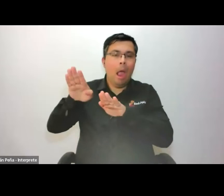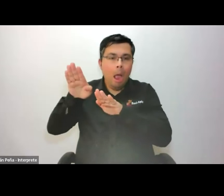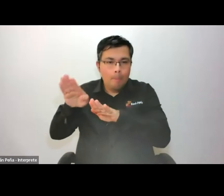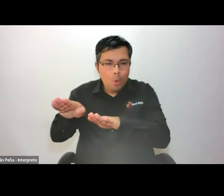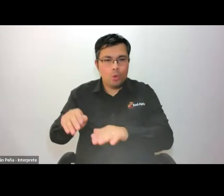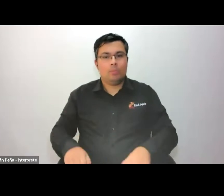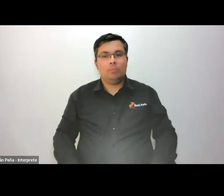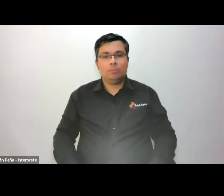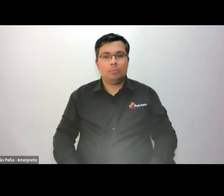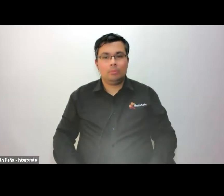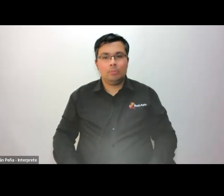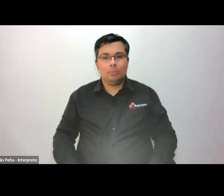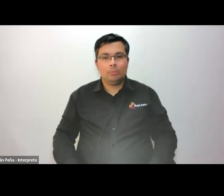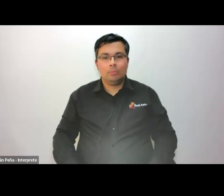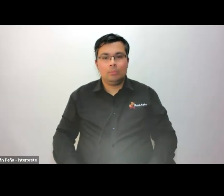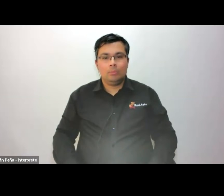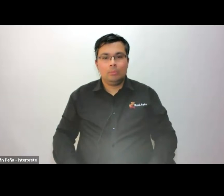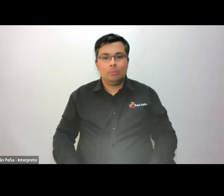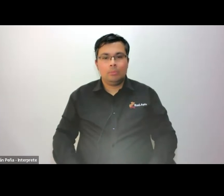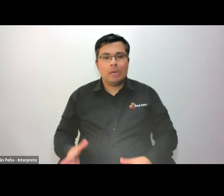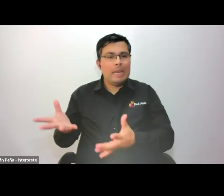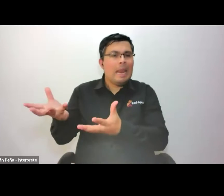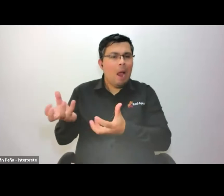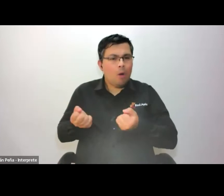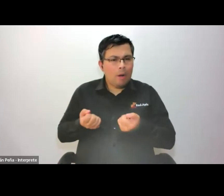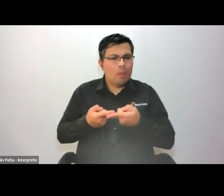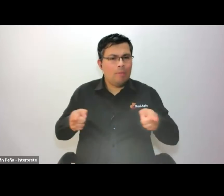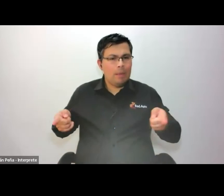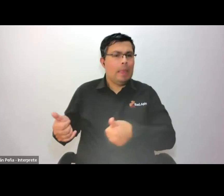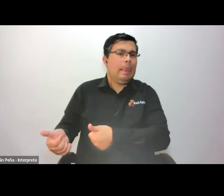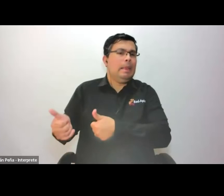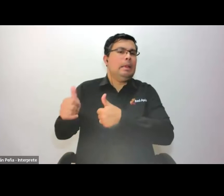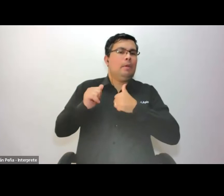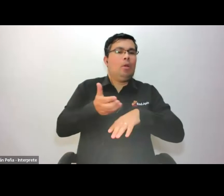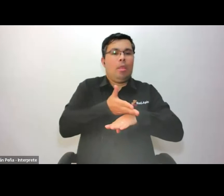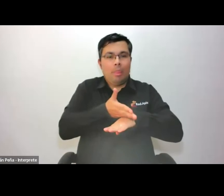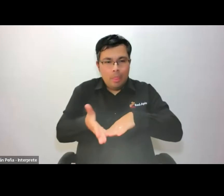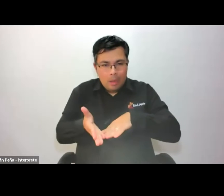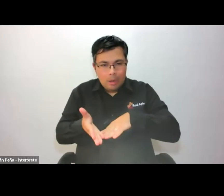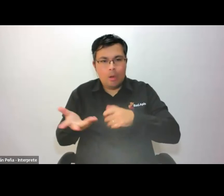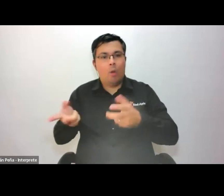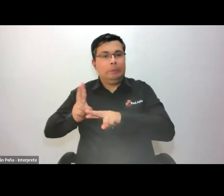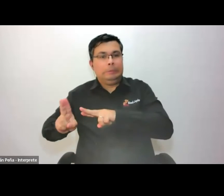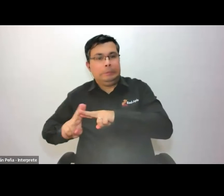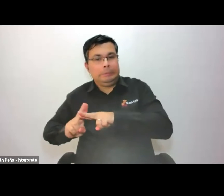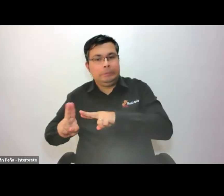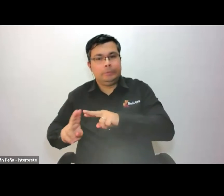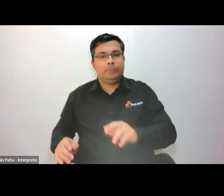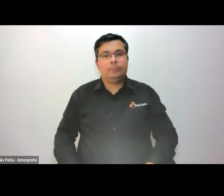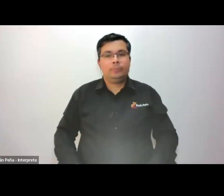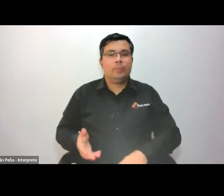de desafíos que ya son tardíos de resolver. Y por otro lado, mientras antes se trabaje la